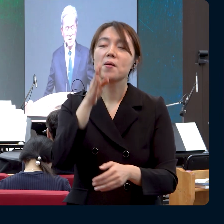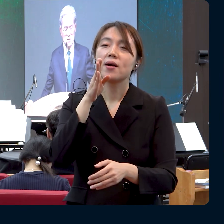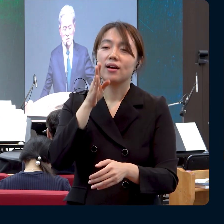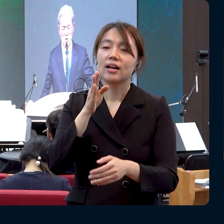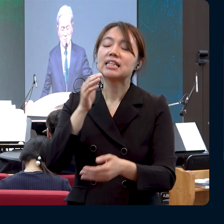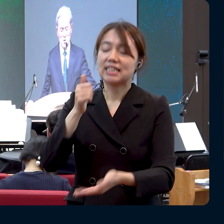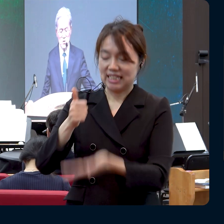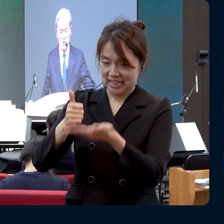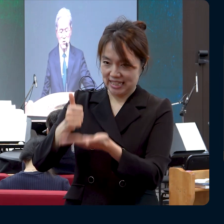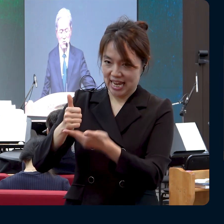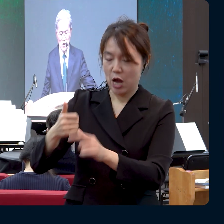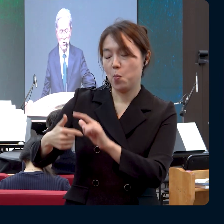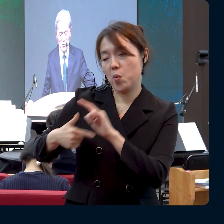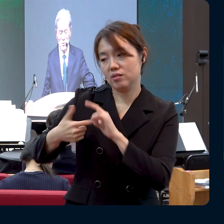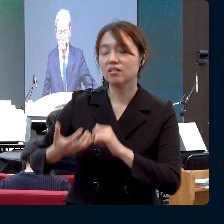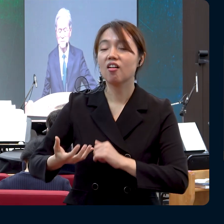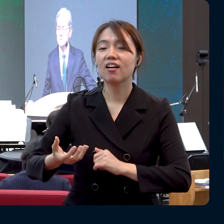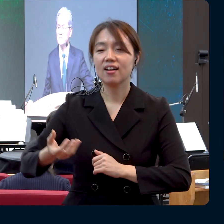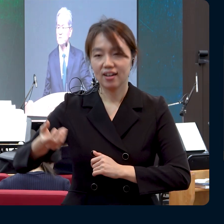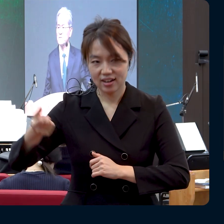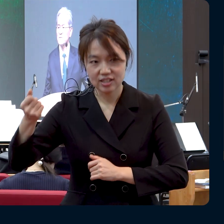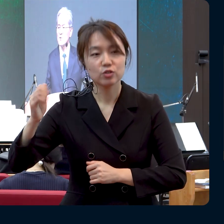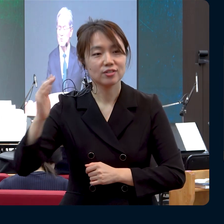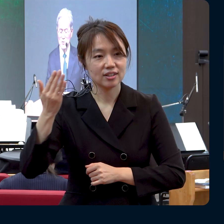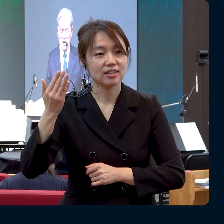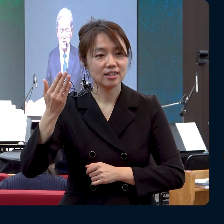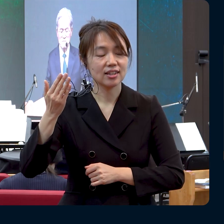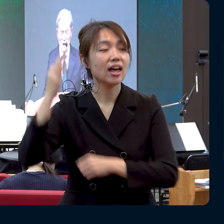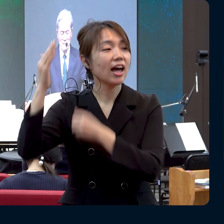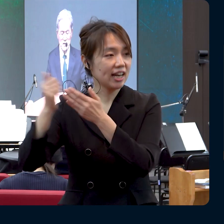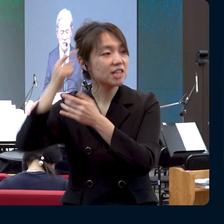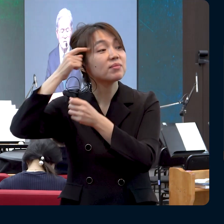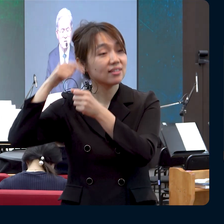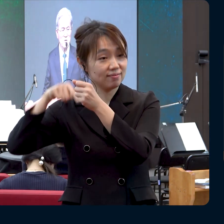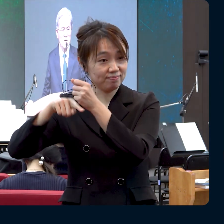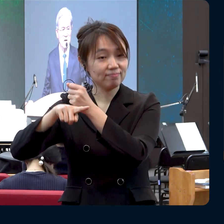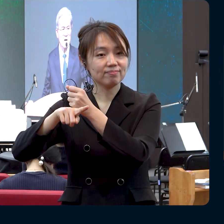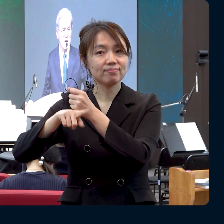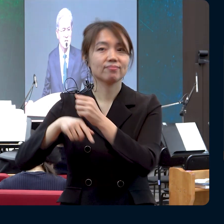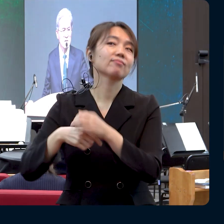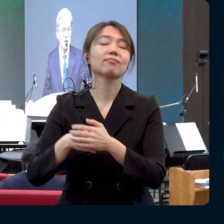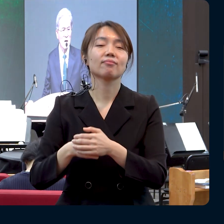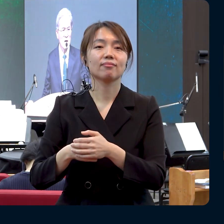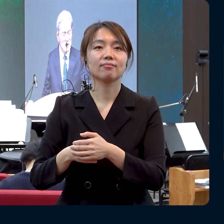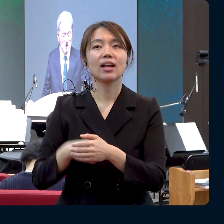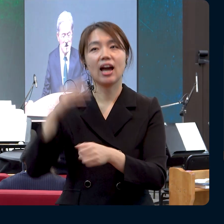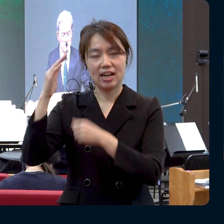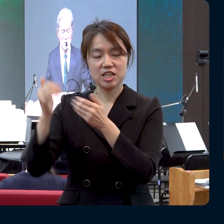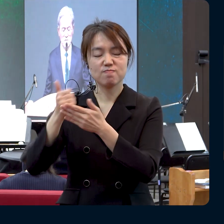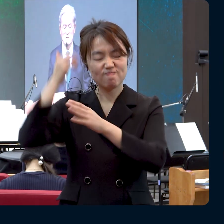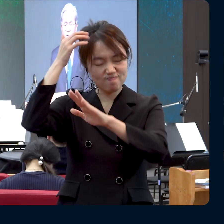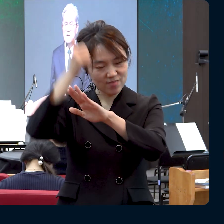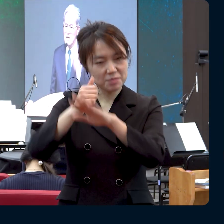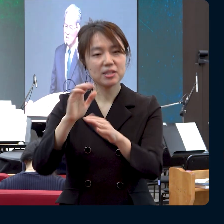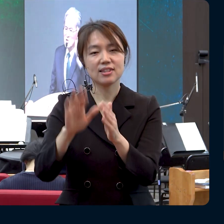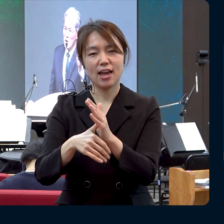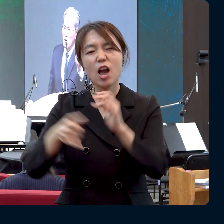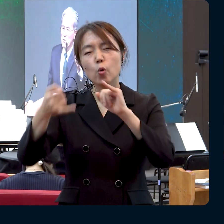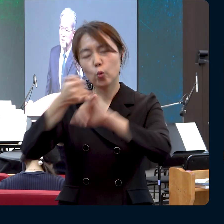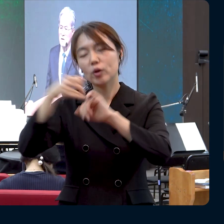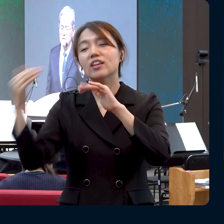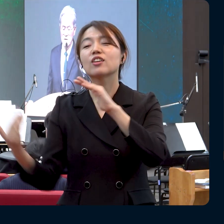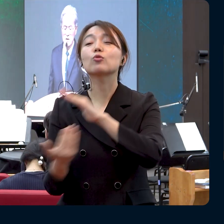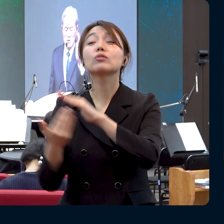그런 칭찬과 명성을 우리가 얻도록 우리 하나님 반드시 그렇게 하신다 하는 말씀이에요. 이게